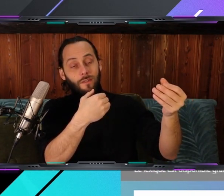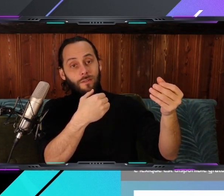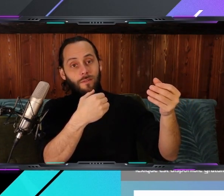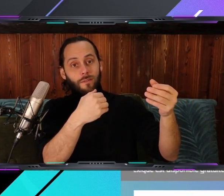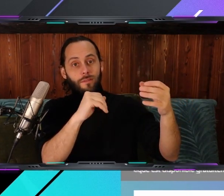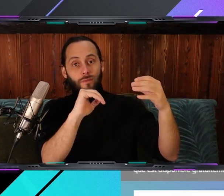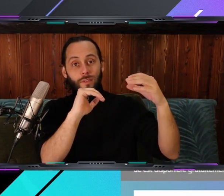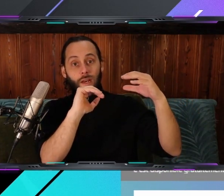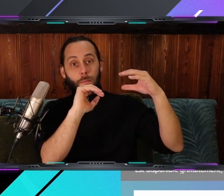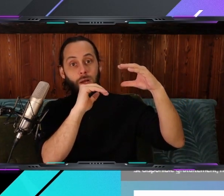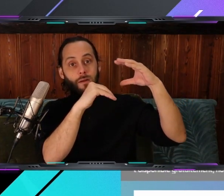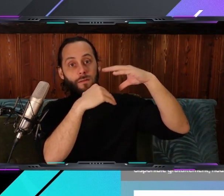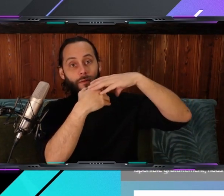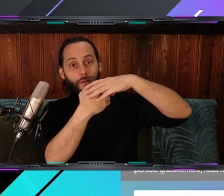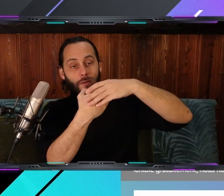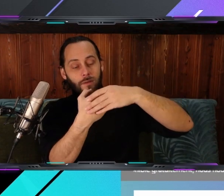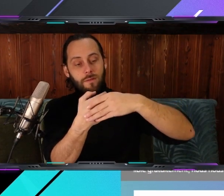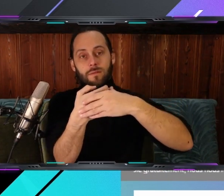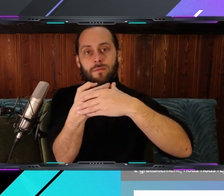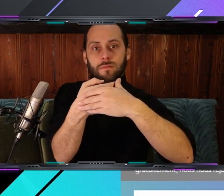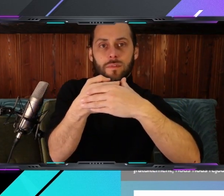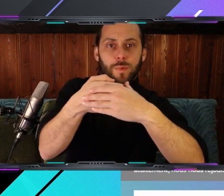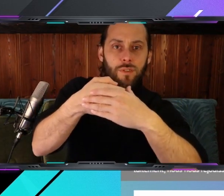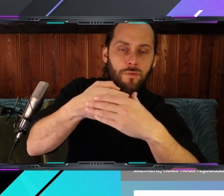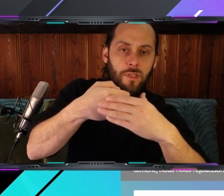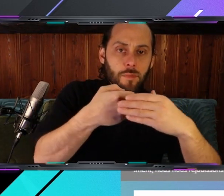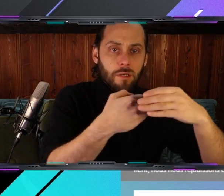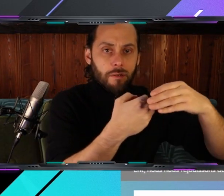Sortir. C'est la main.